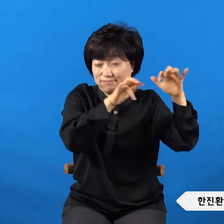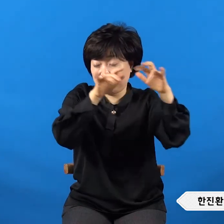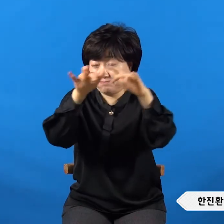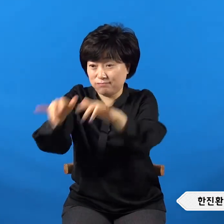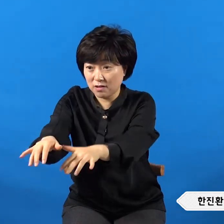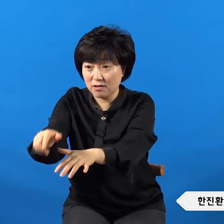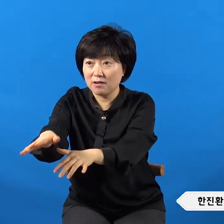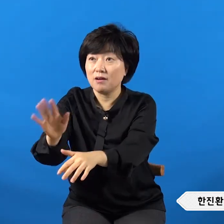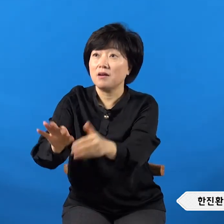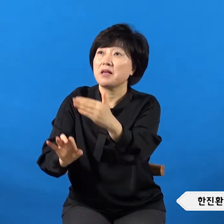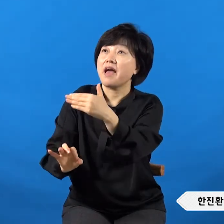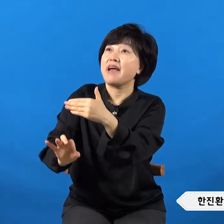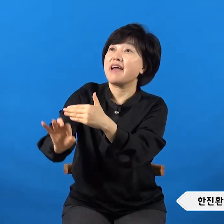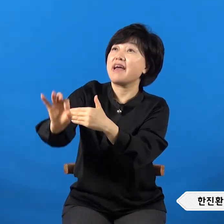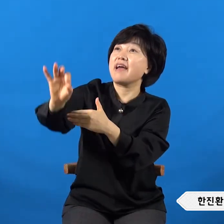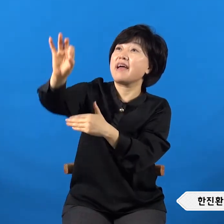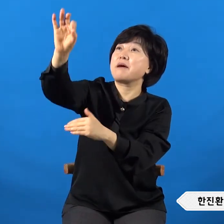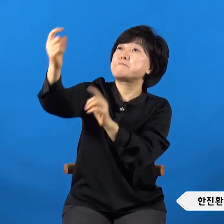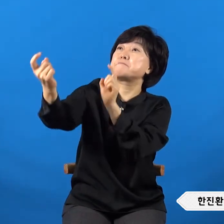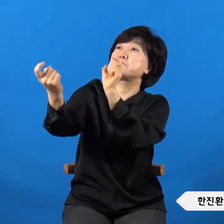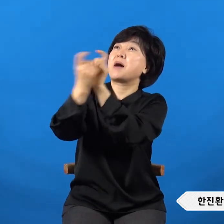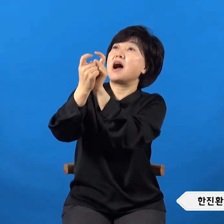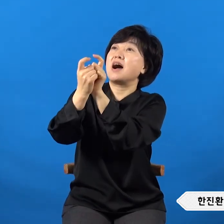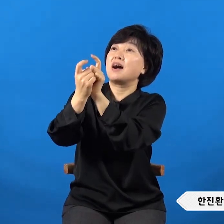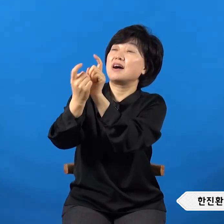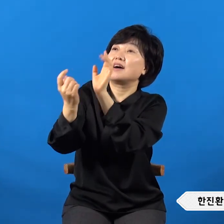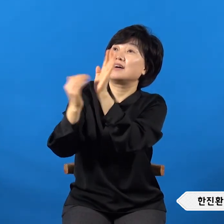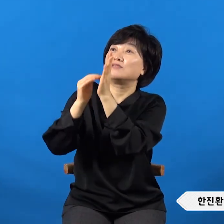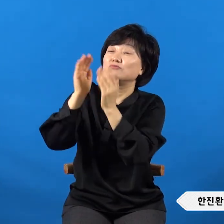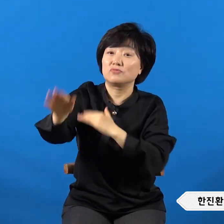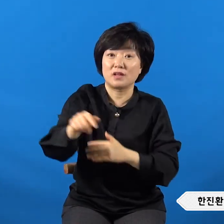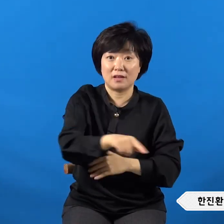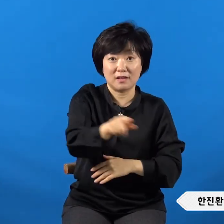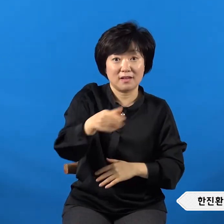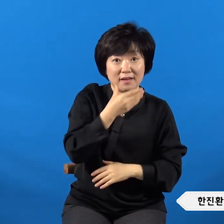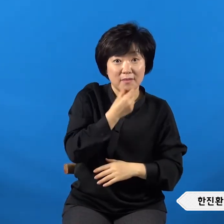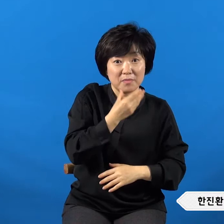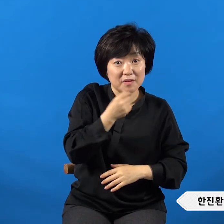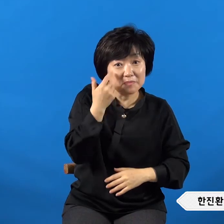그냥 태평성대가 됐습니까? 유토피아가 이루어졌습니까?